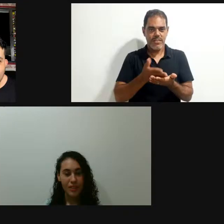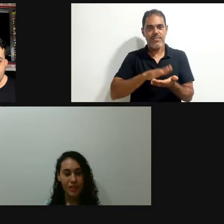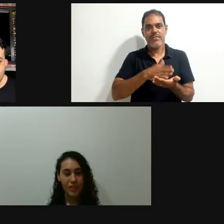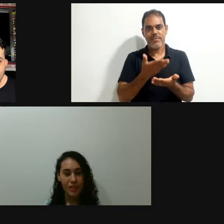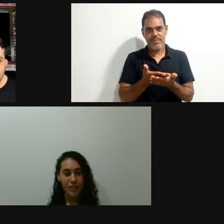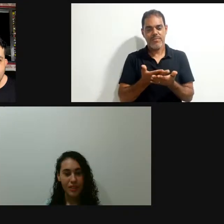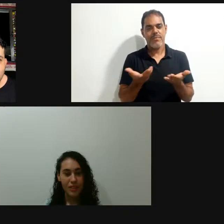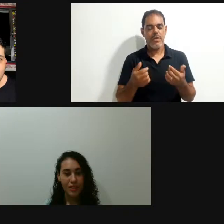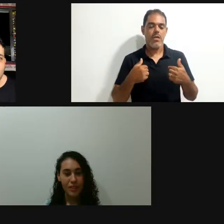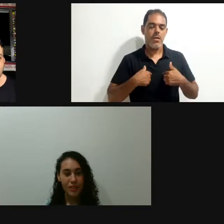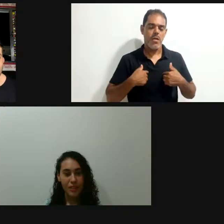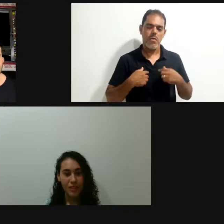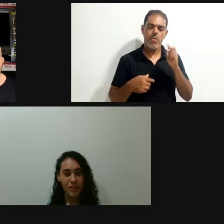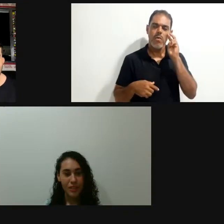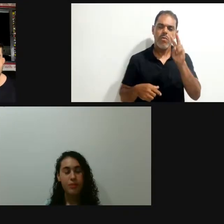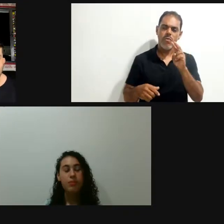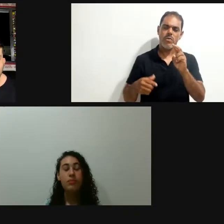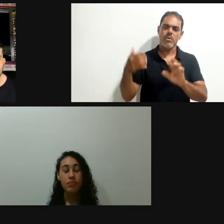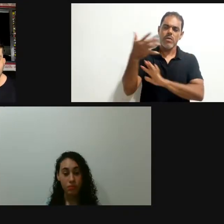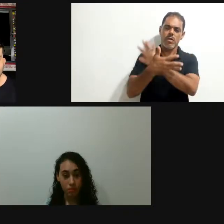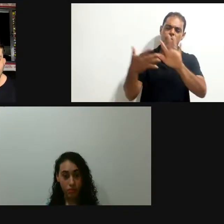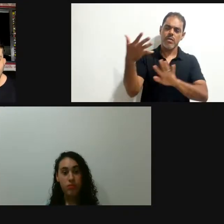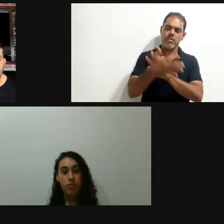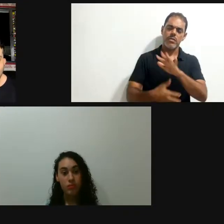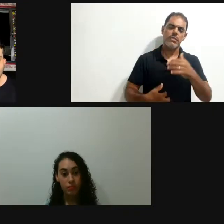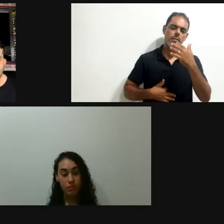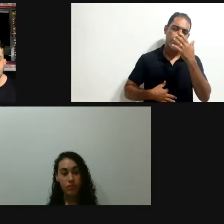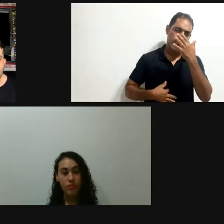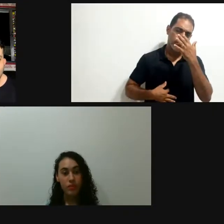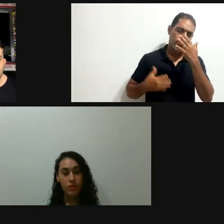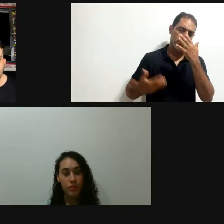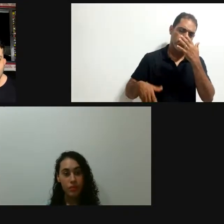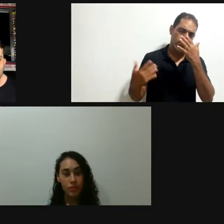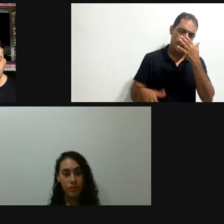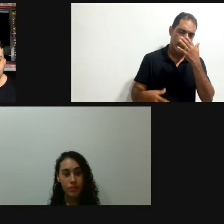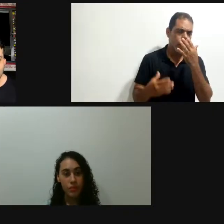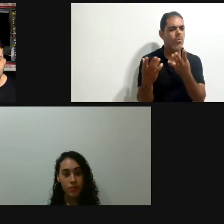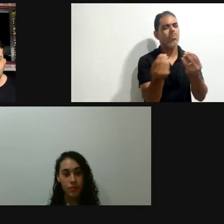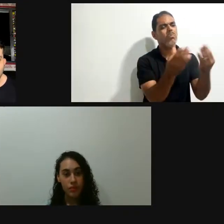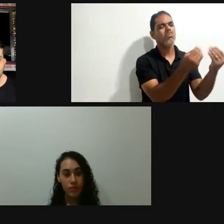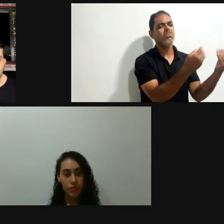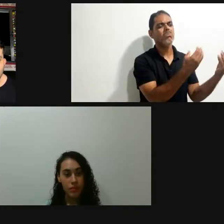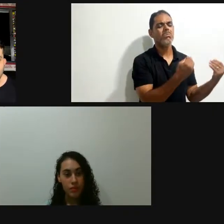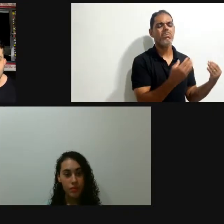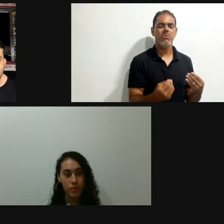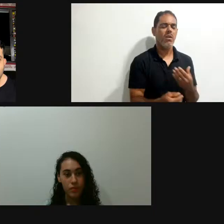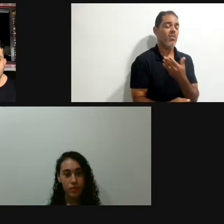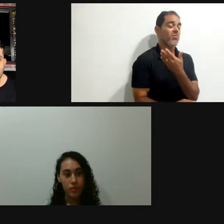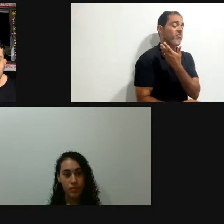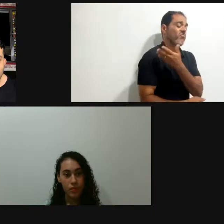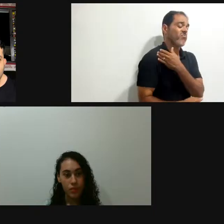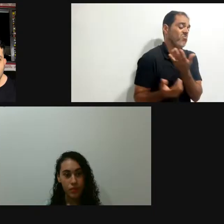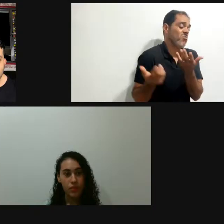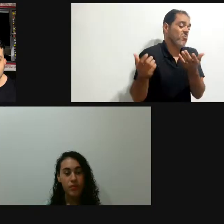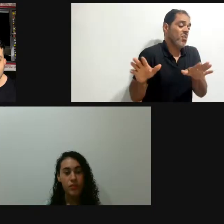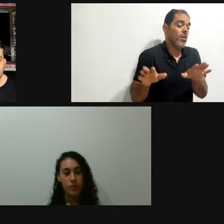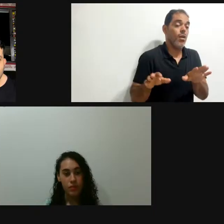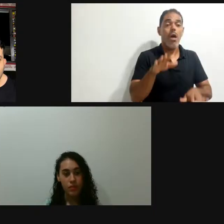Infelizmente é deixado de lado, né? O pessoal que quando precisa de socorro, quando precisa de